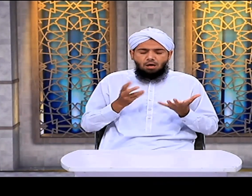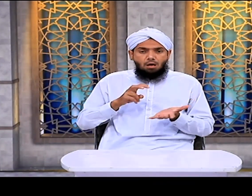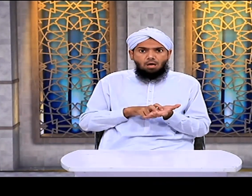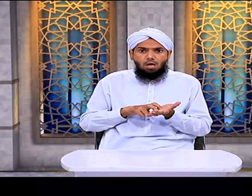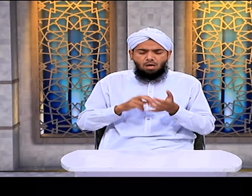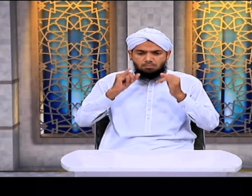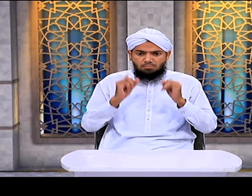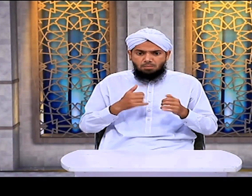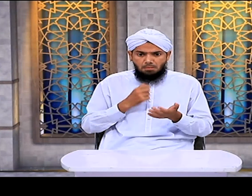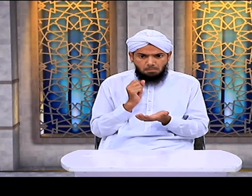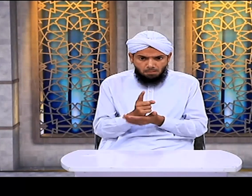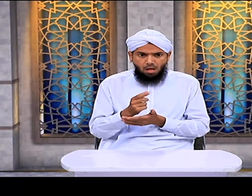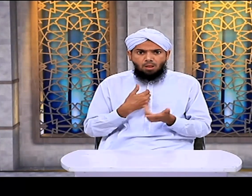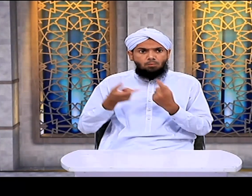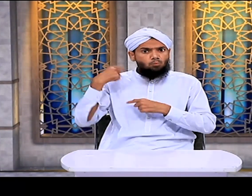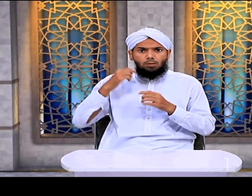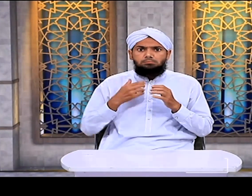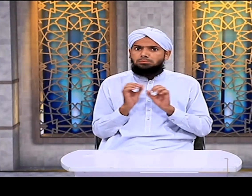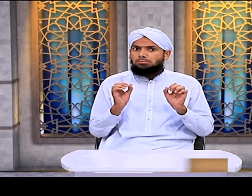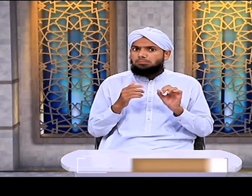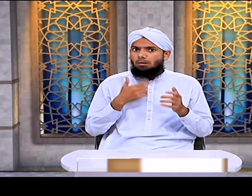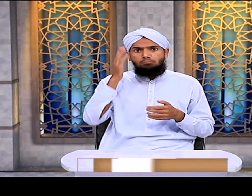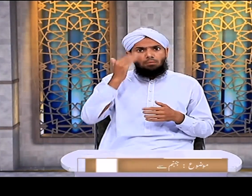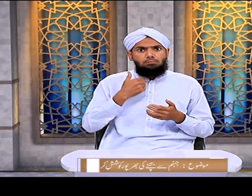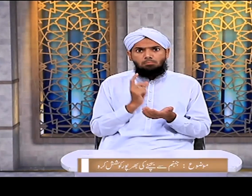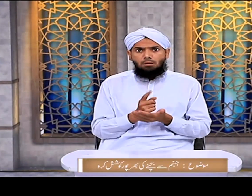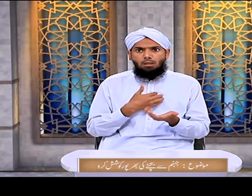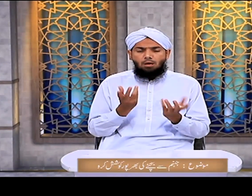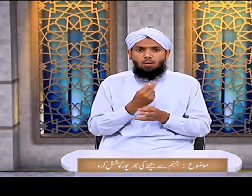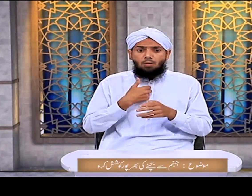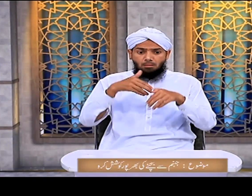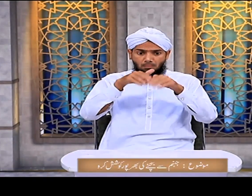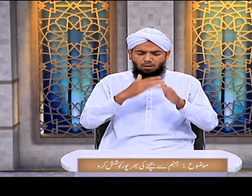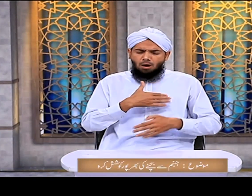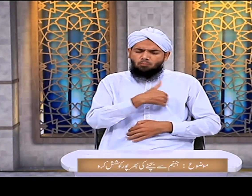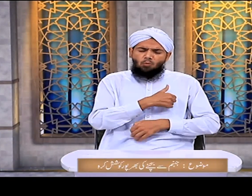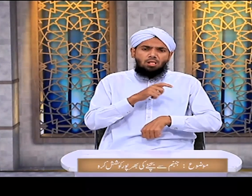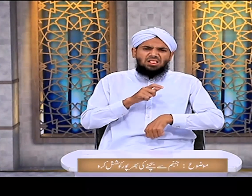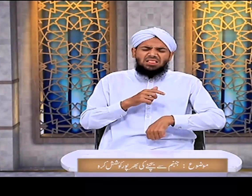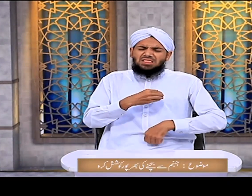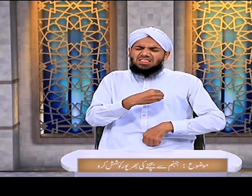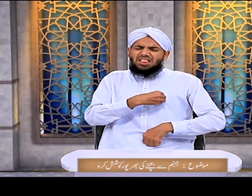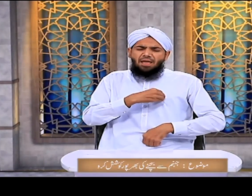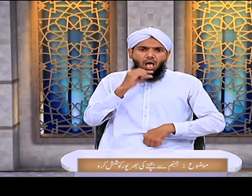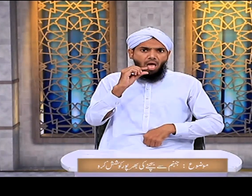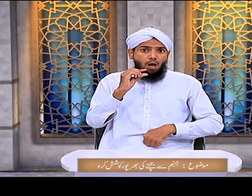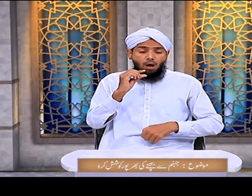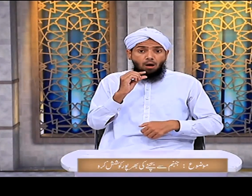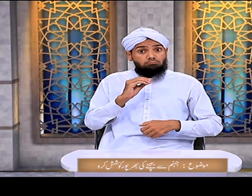اندھیرے میں پہلے کبھی اس کا تجربہ نہ کیا ہوگا۔ ابھی موت کی تکالیف بھی کم نہ ہوئی ہوں گی کہ قبر کی وحشت،